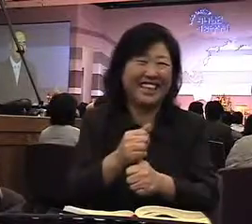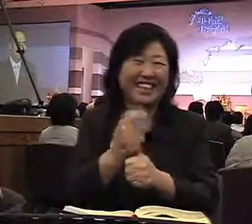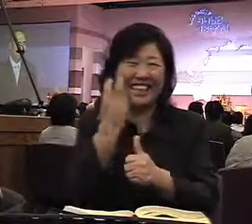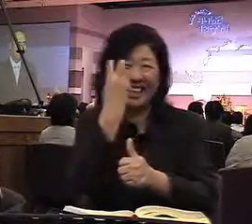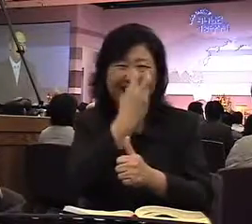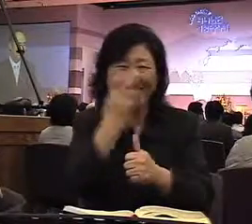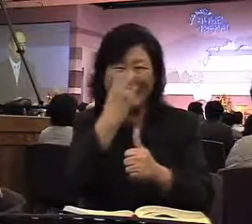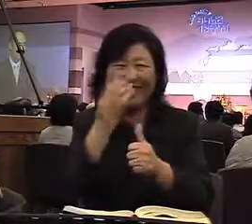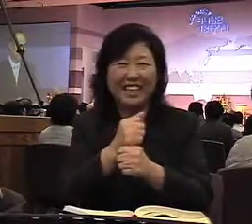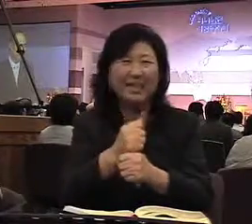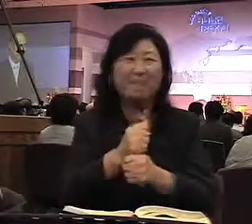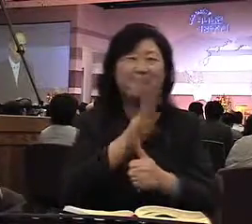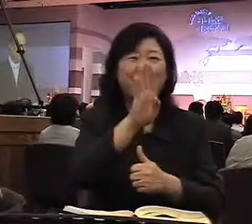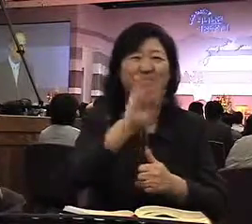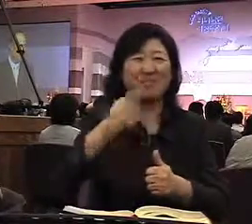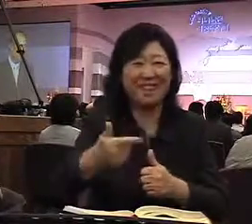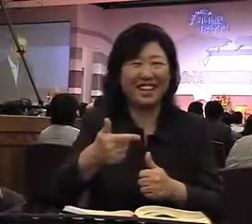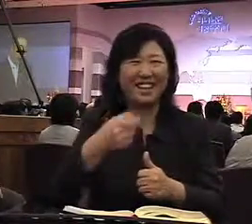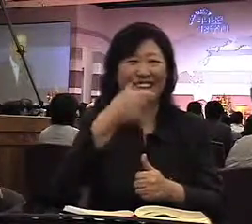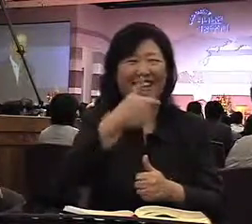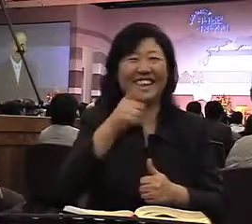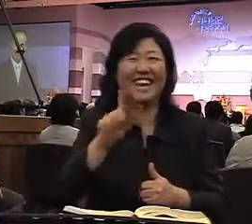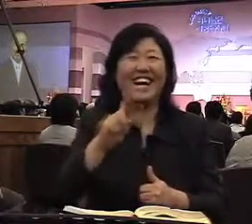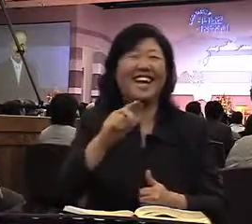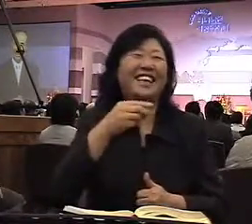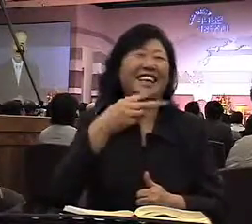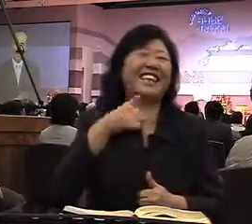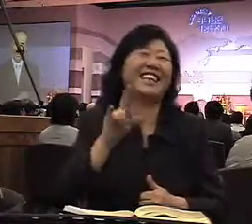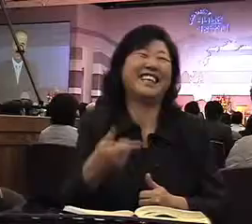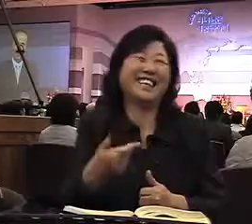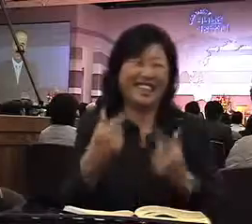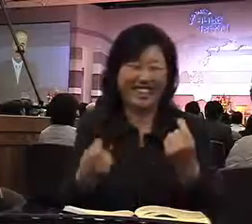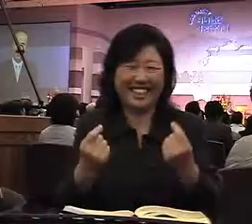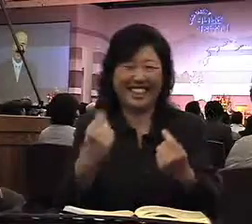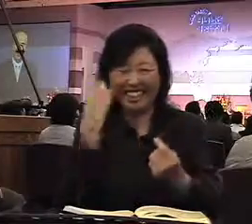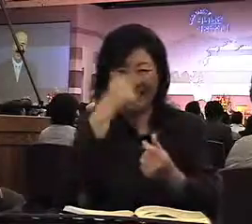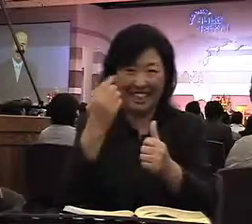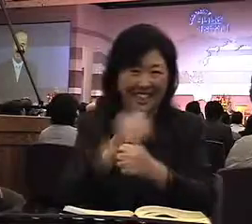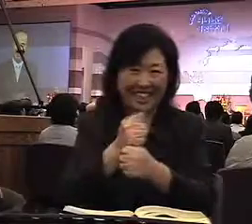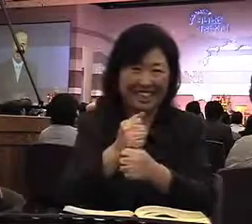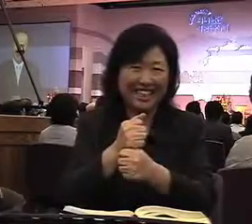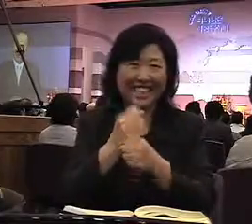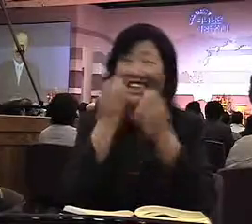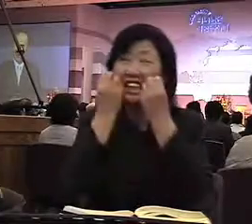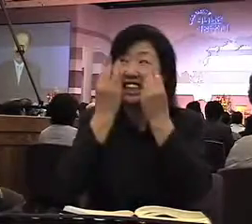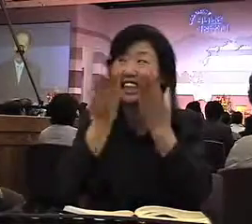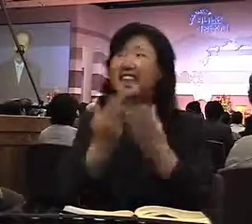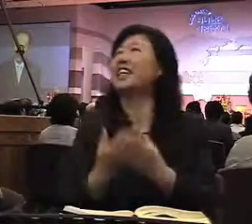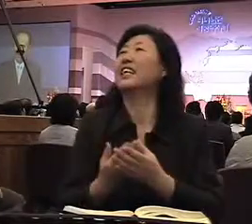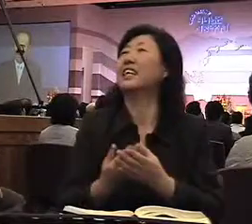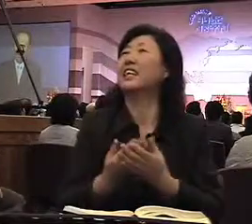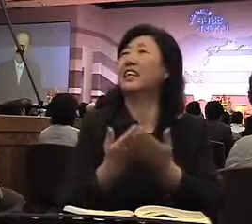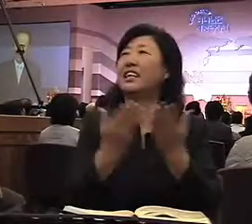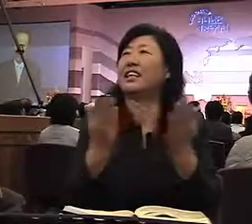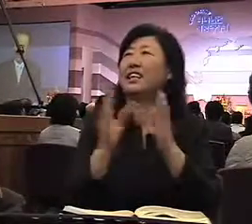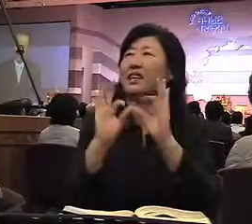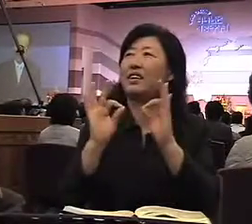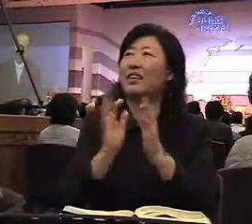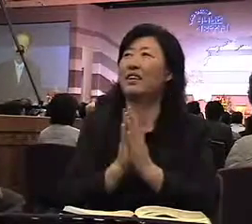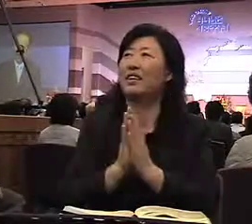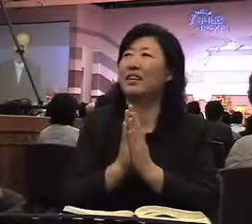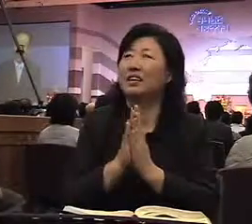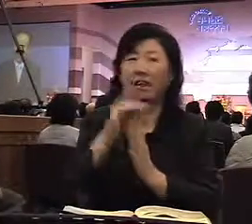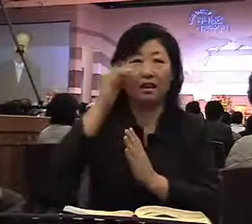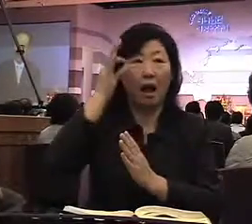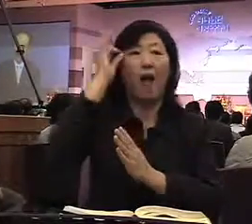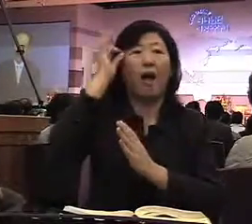아마 빈라덴을 닮은 것 같은지 모르겠어요. 그래서 밑에를 깎고 났더니 제가 새로운 별명이 붙은 게 여러분 저를 보는 순간에 딱